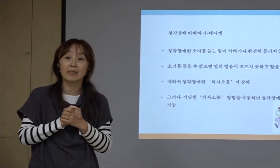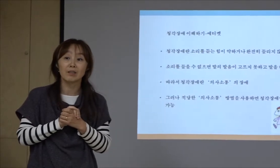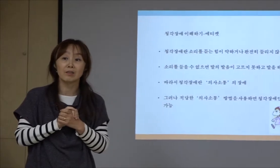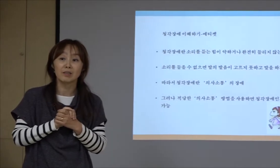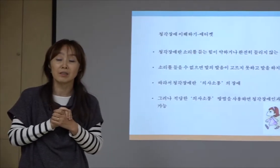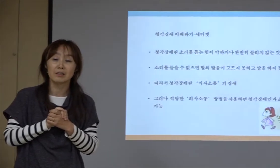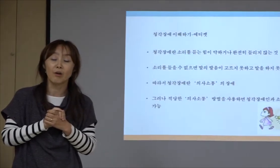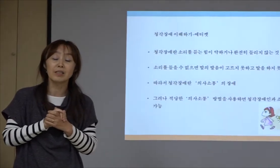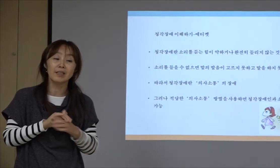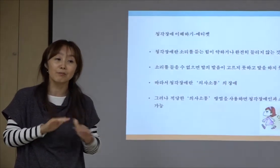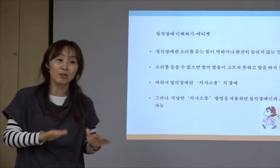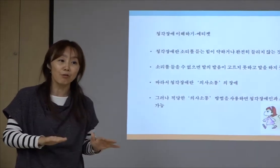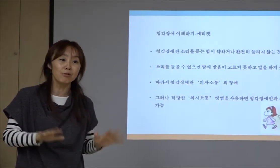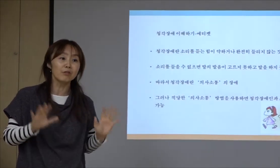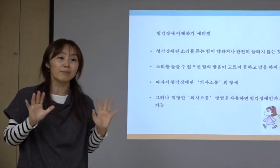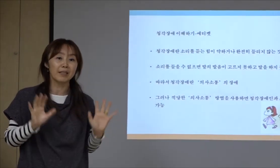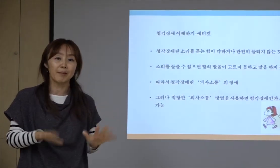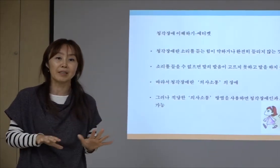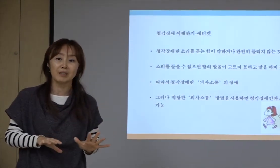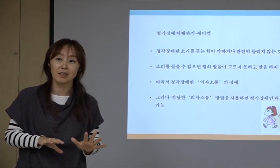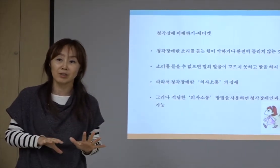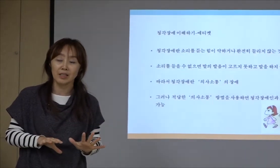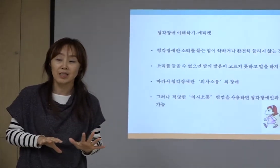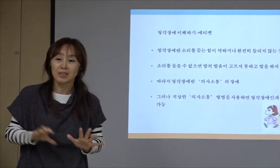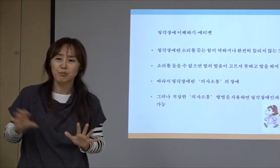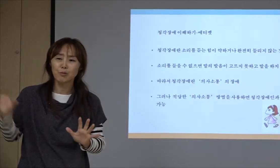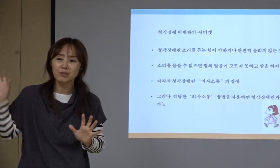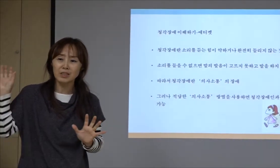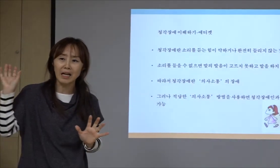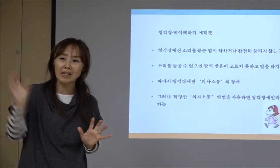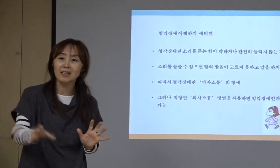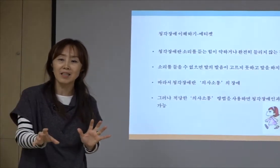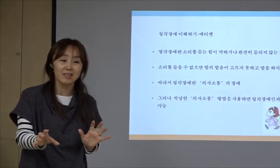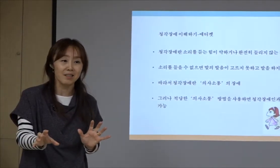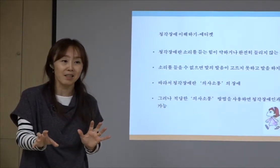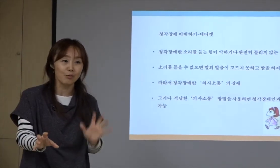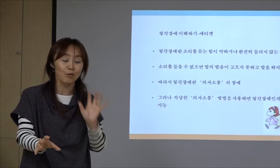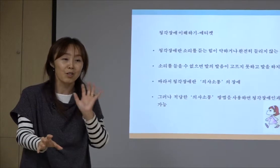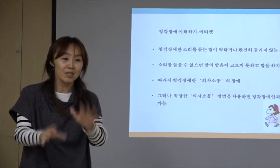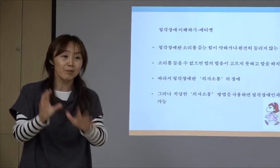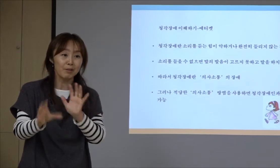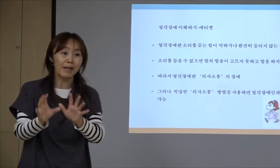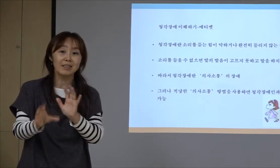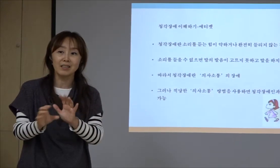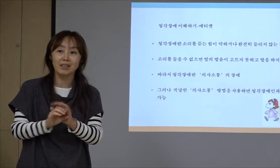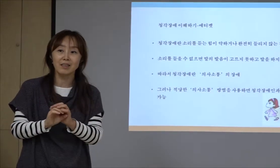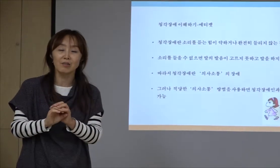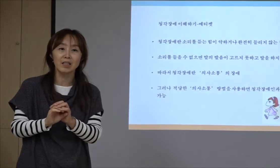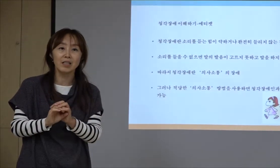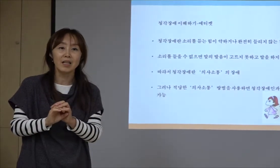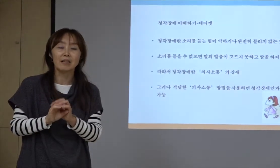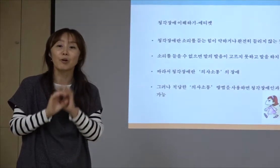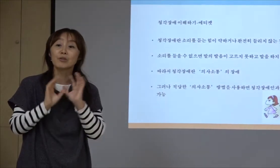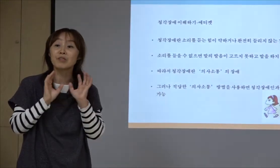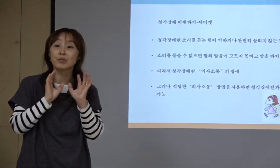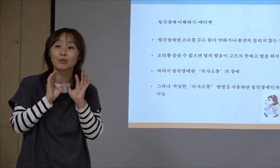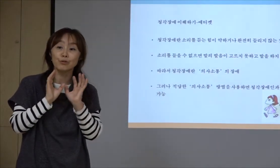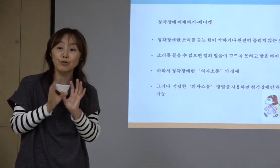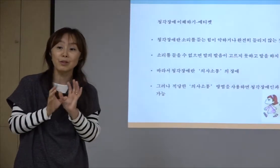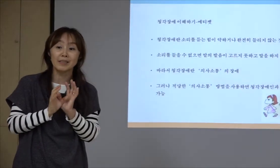많아요. 그 어릴 때부터 훈련을 많이 받았다거나 부모들이 강하게 이제 계속 집에서 말을 하겠다거나 아니면 언어 치료를 꾸준히